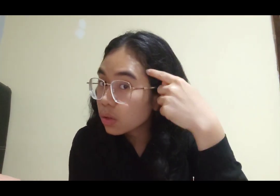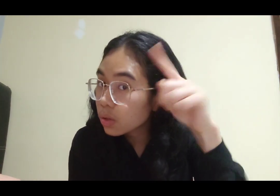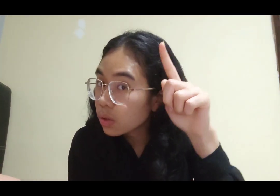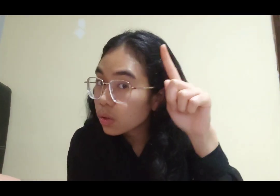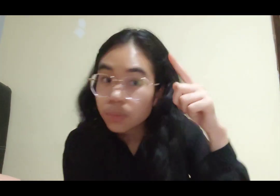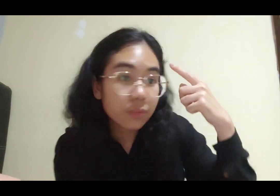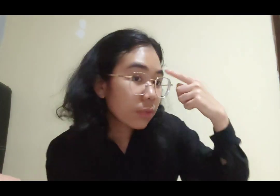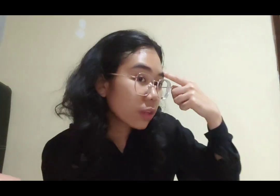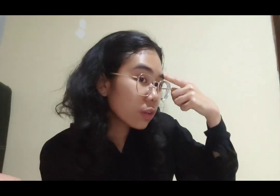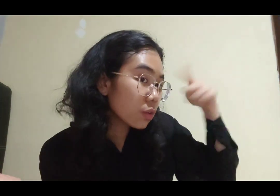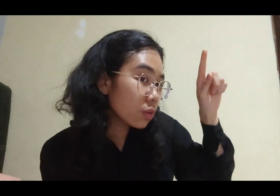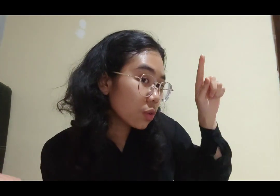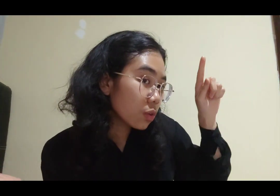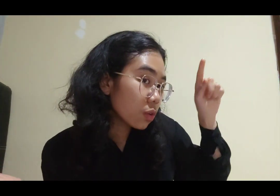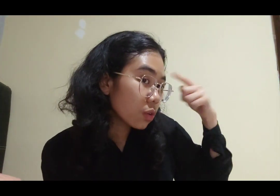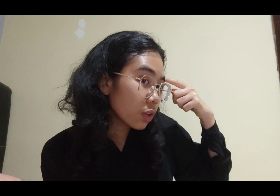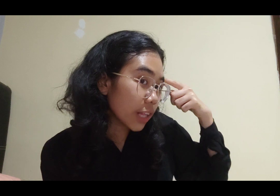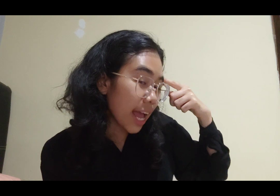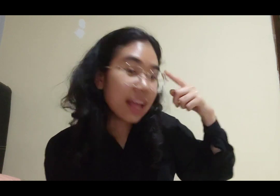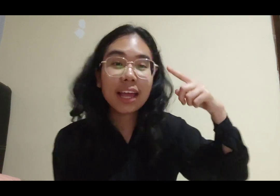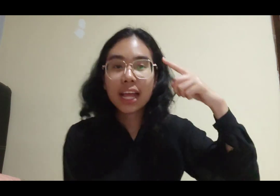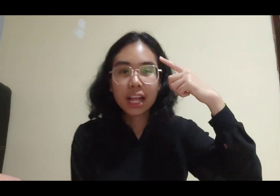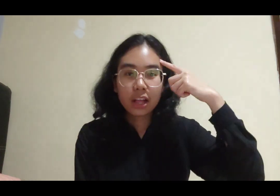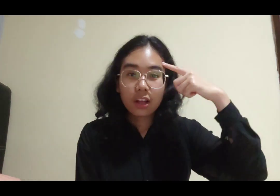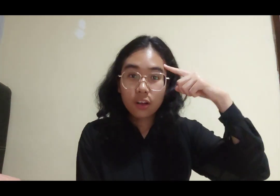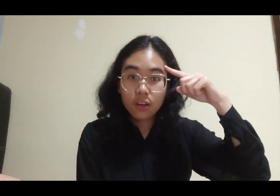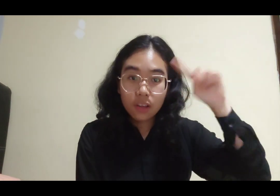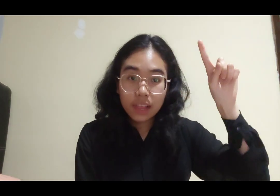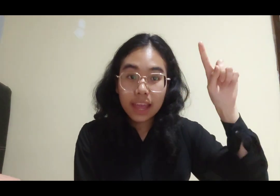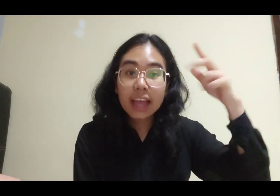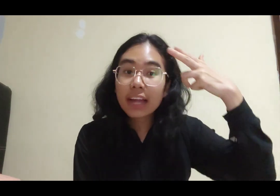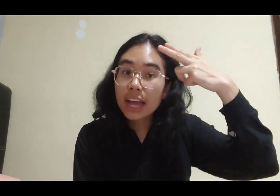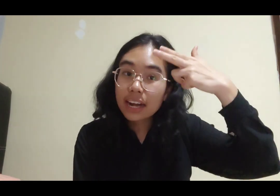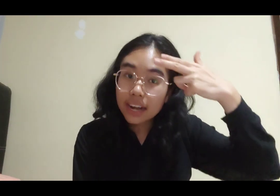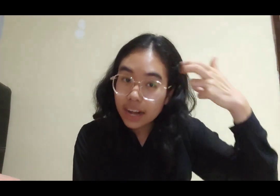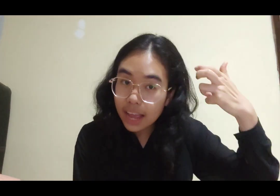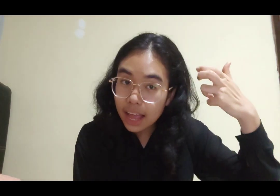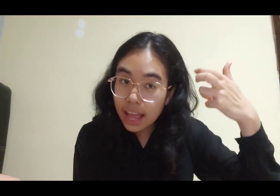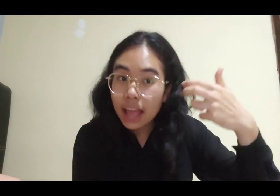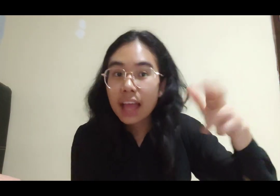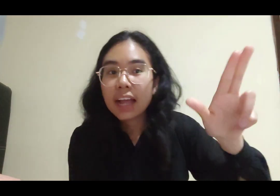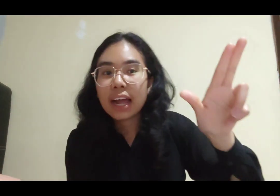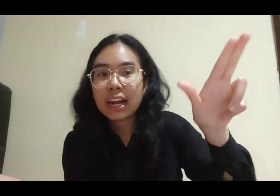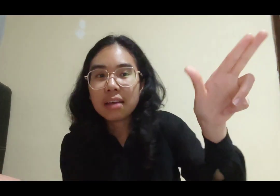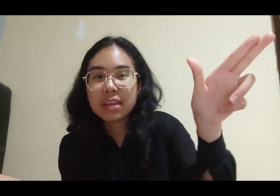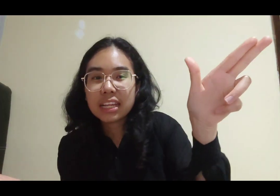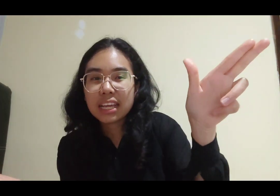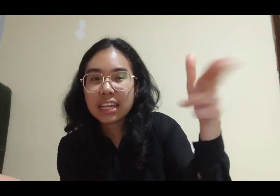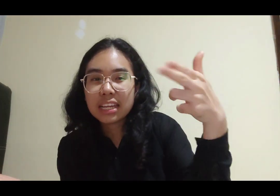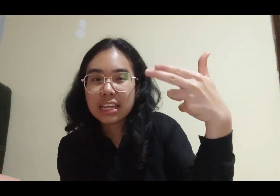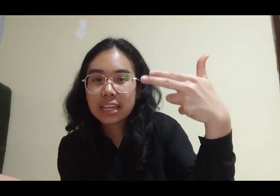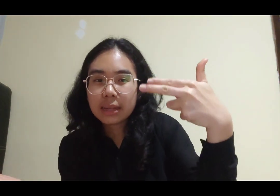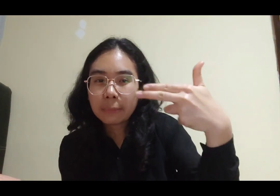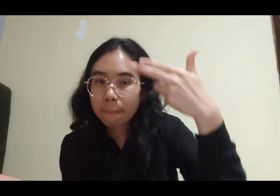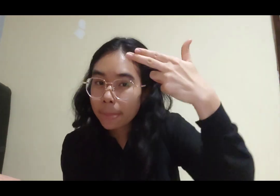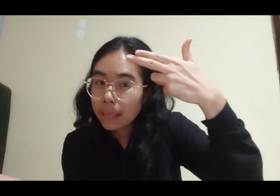Sut, sut. Gitu ya. Oleh karena bikin kayak gini,